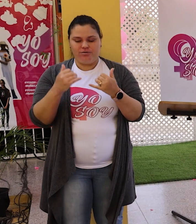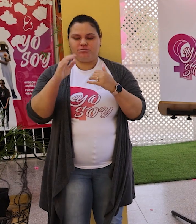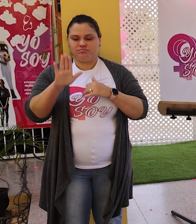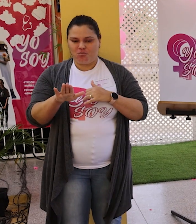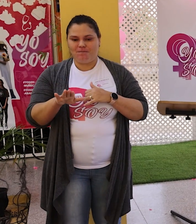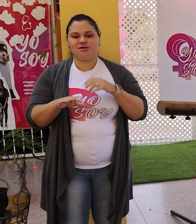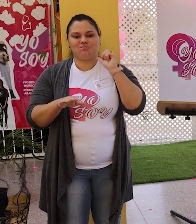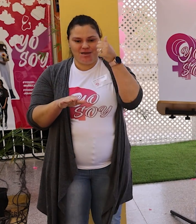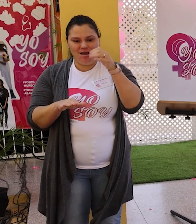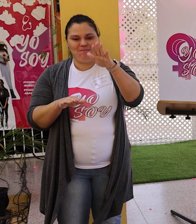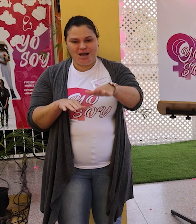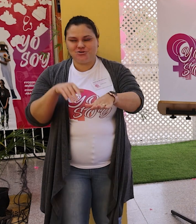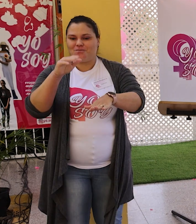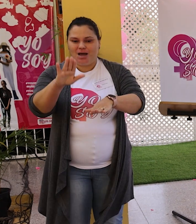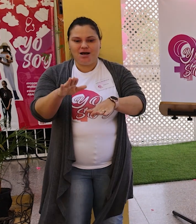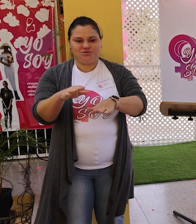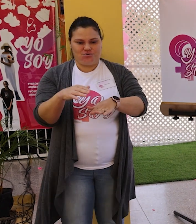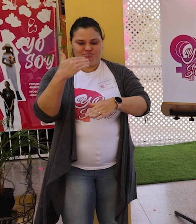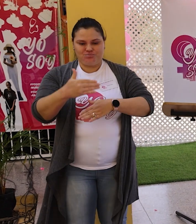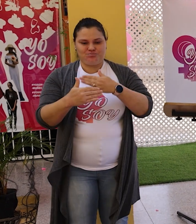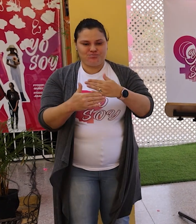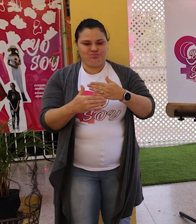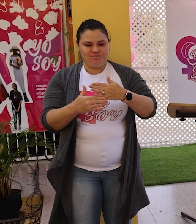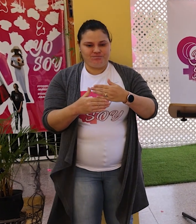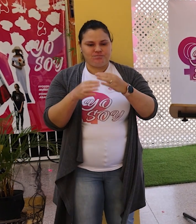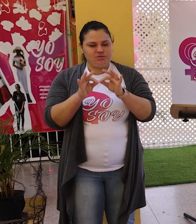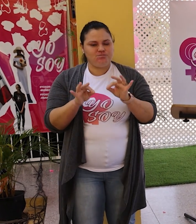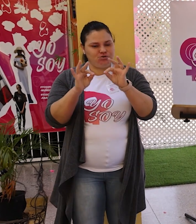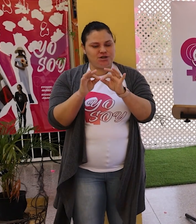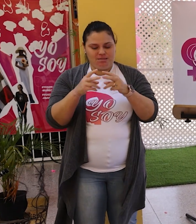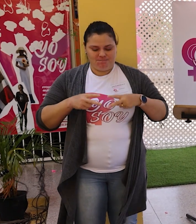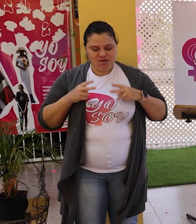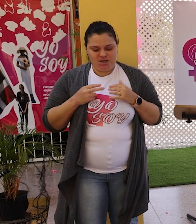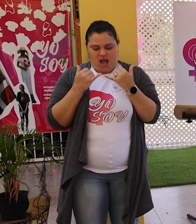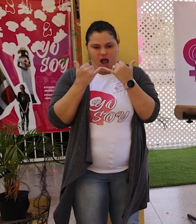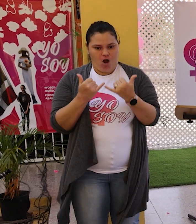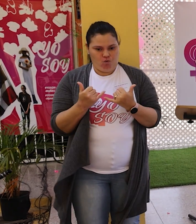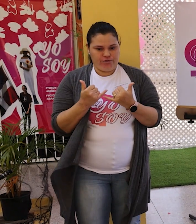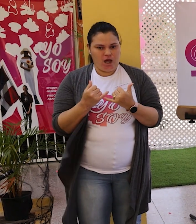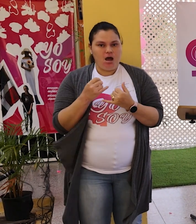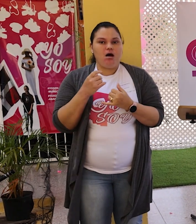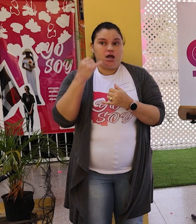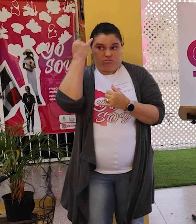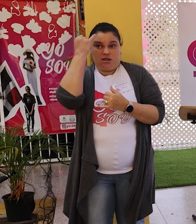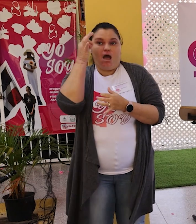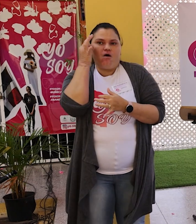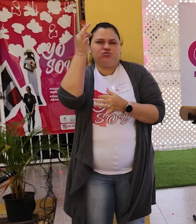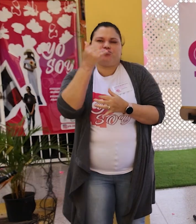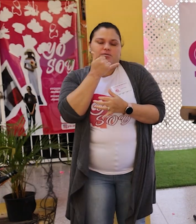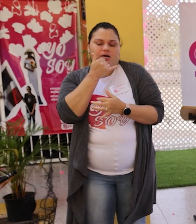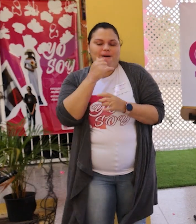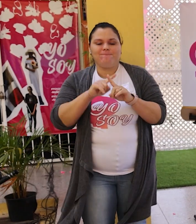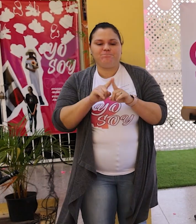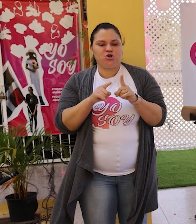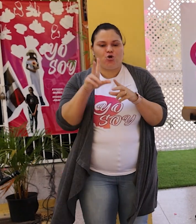Que tú vivas el presente con el deseo de saber que es lo mejor que tú vas a hacer mañana y qué es lo que tú no